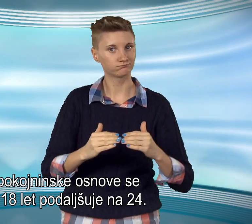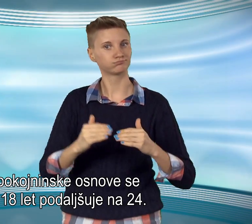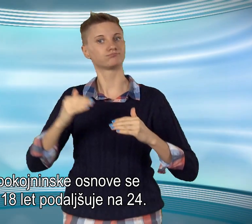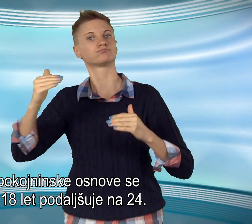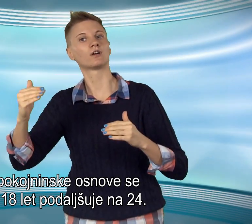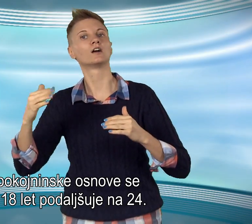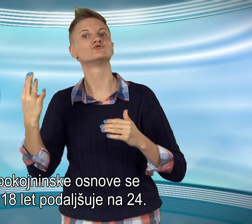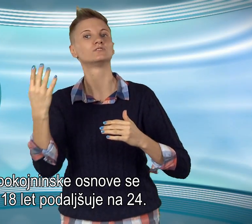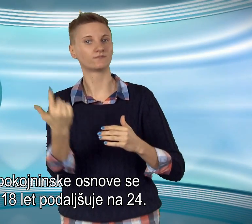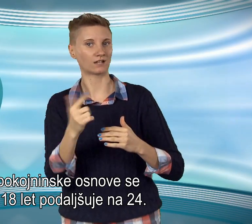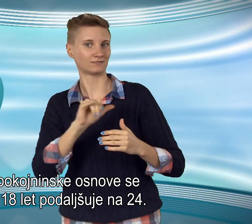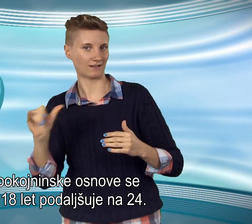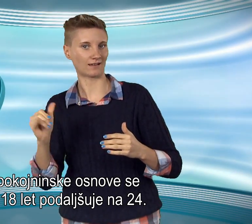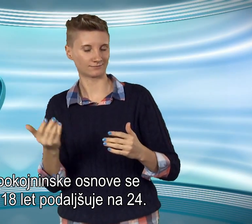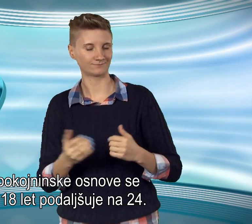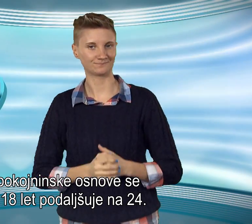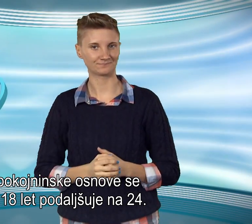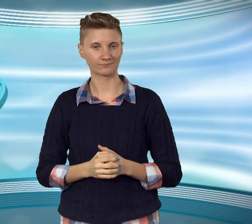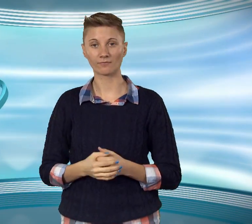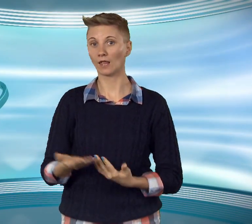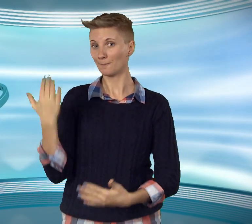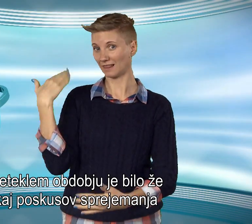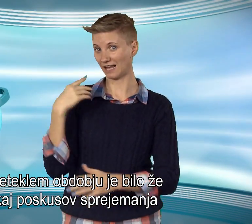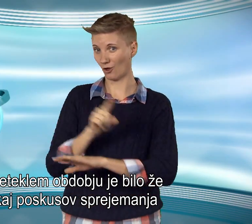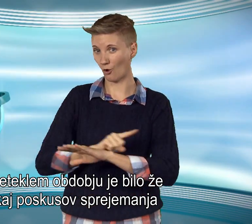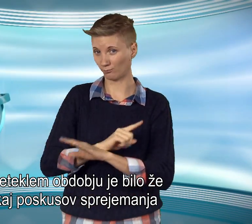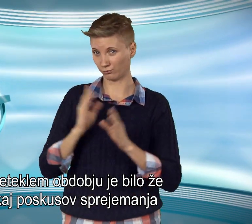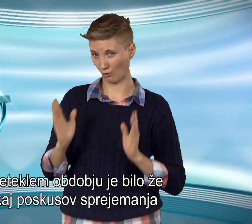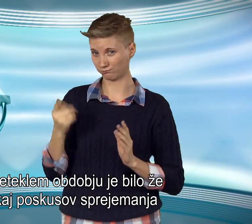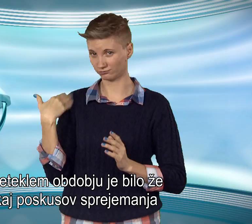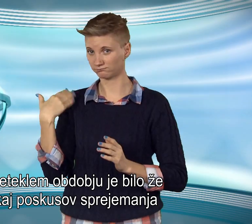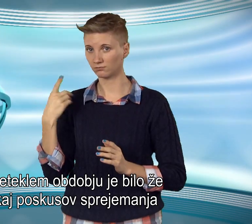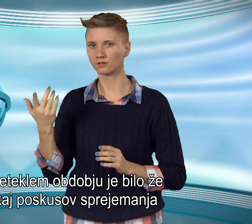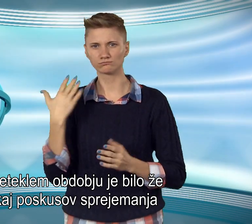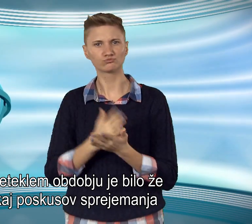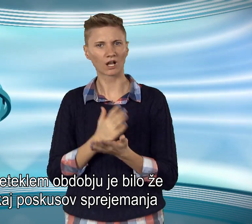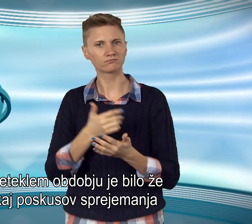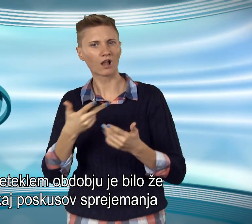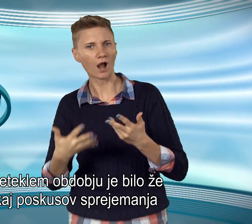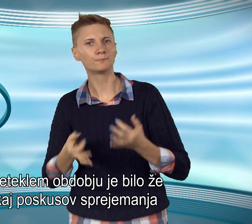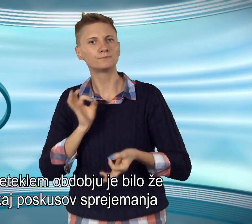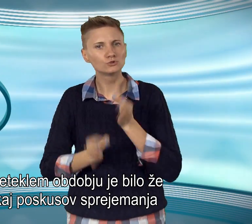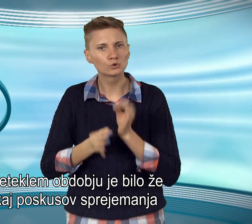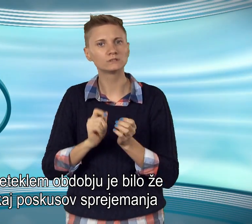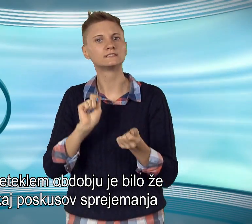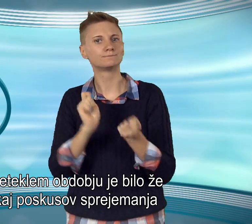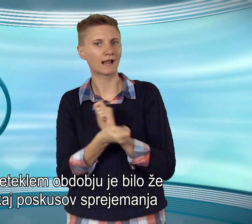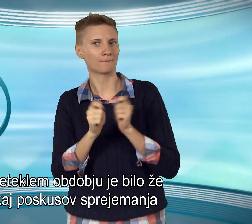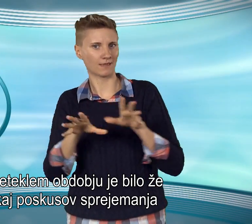let podaljšuje na 24. V preteklem obdobju je bilo že nekaj poskusov sprejemanja reforme